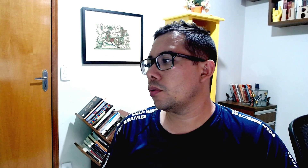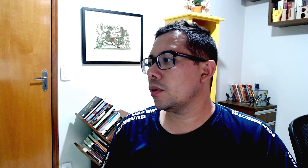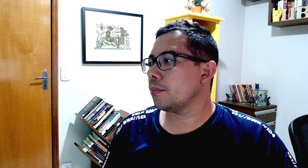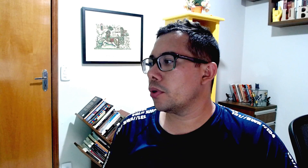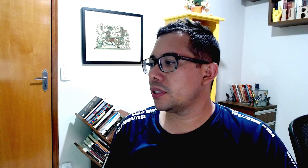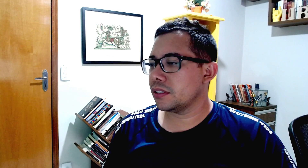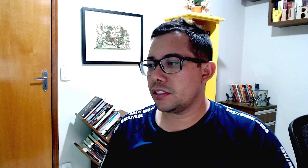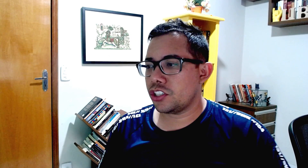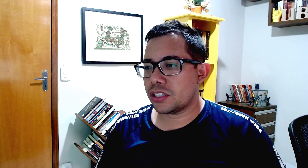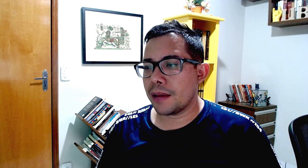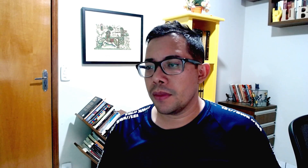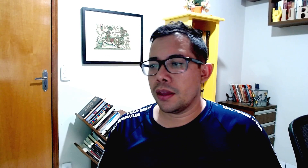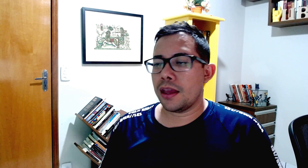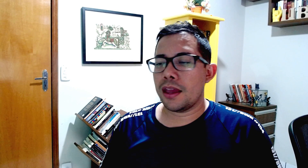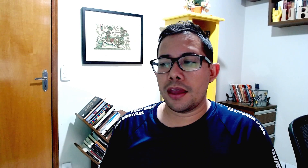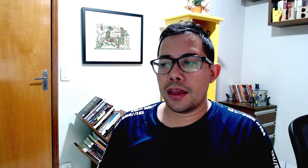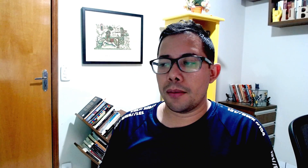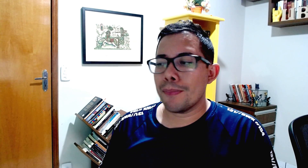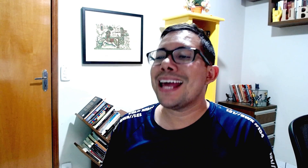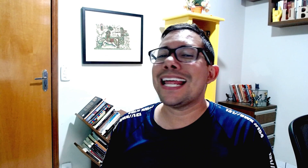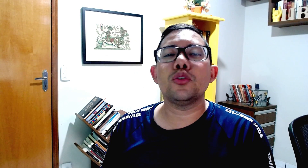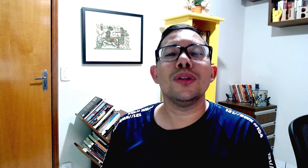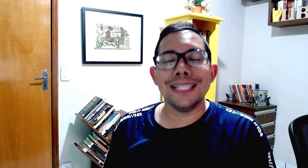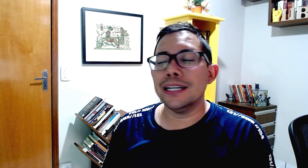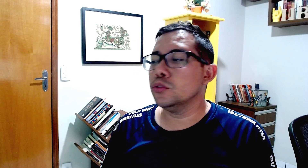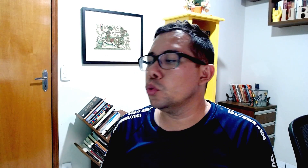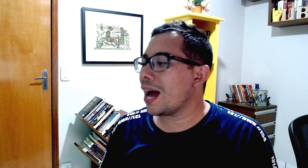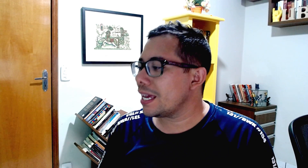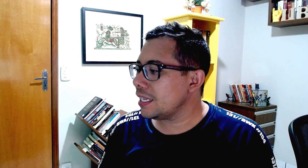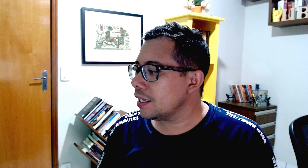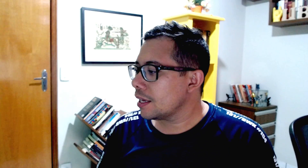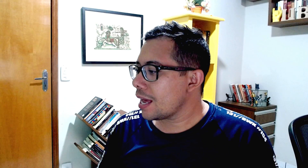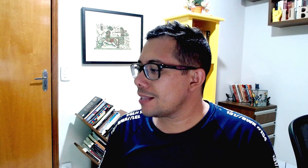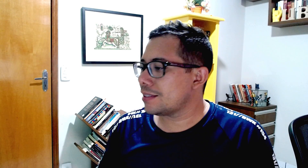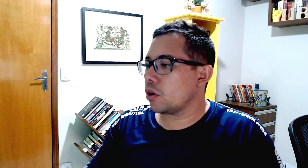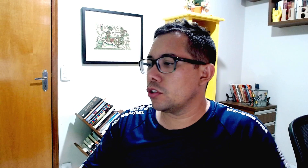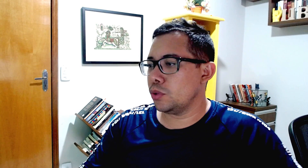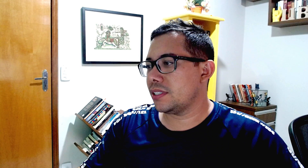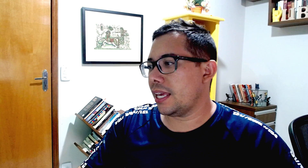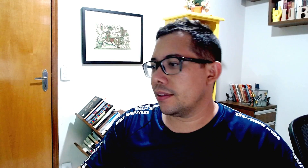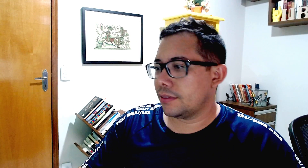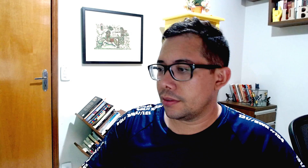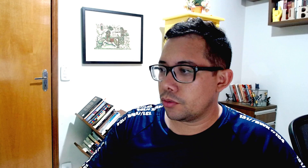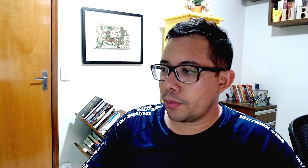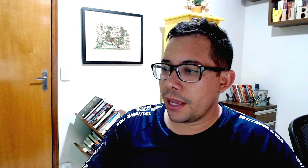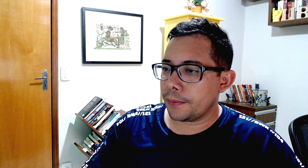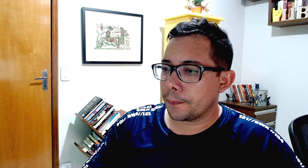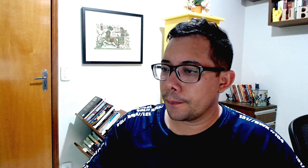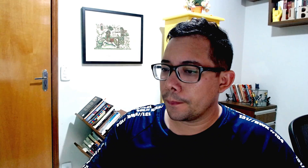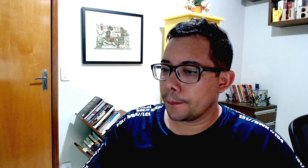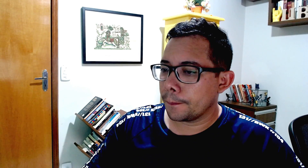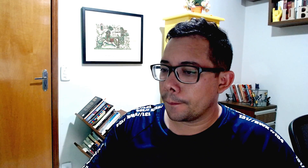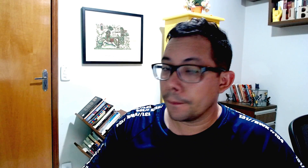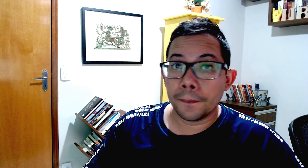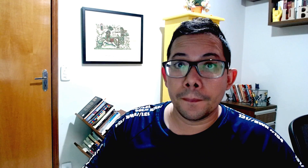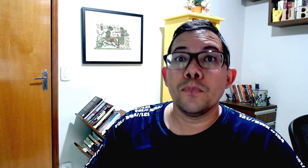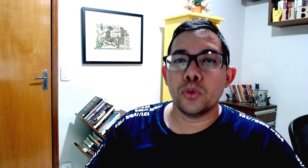a importância de a gente estar maratonando aí as aulas do Esquenta. Tudo bem?